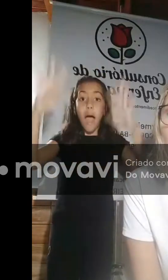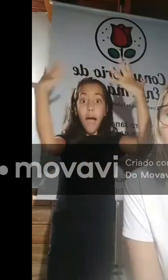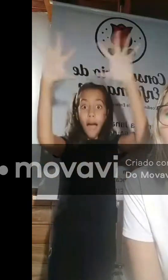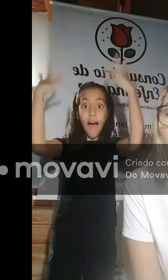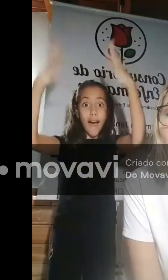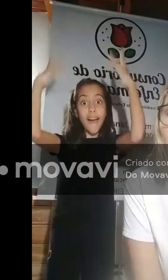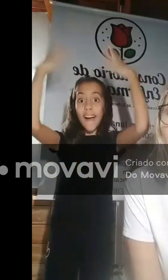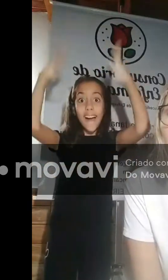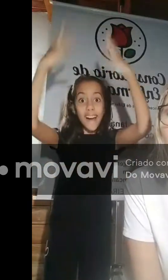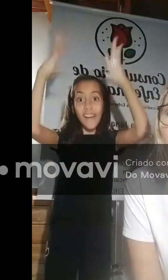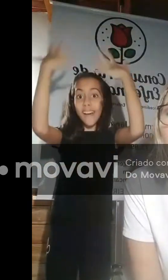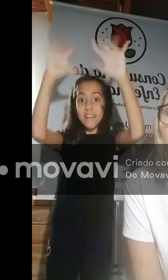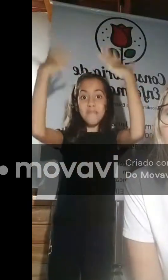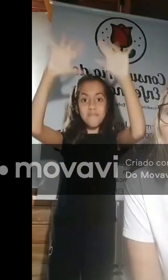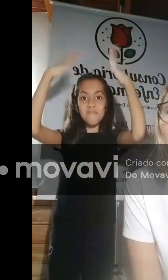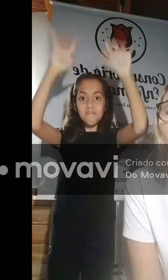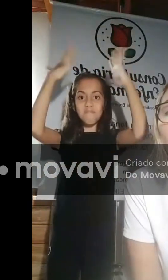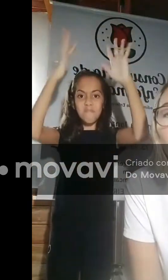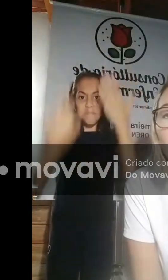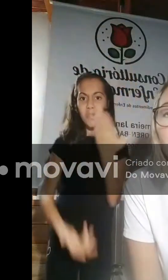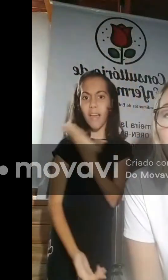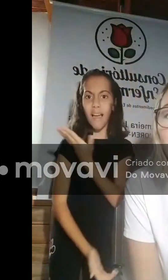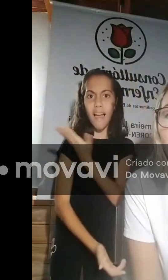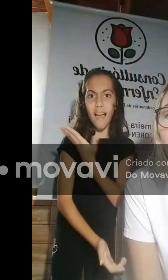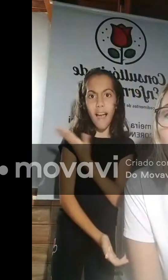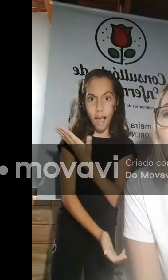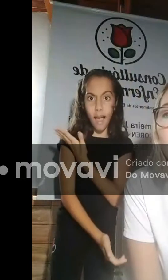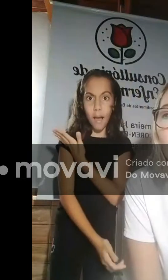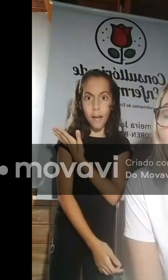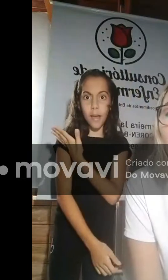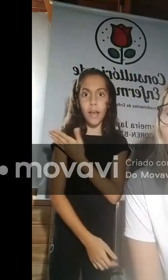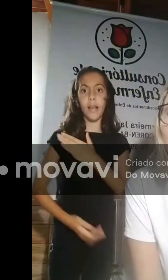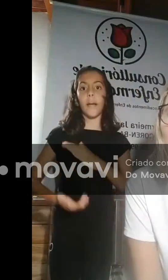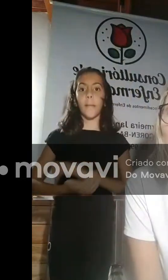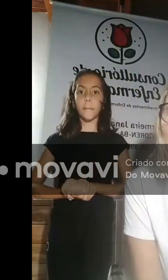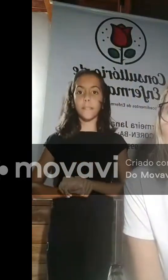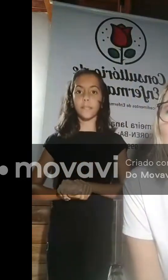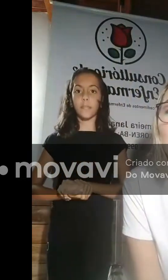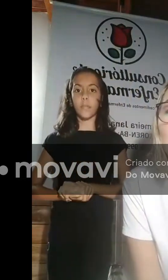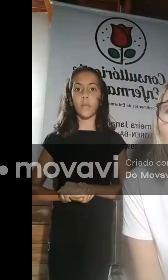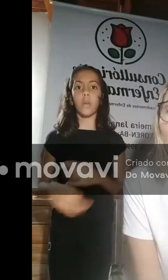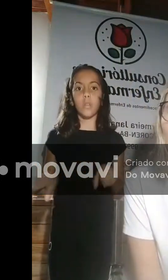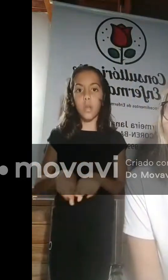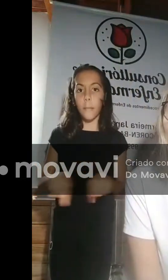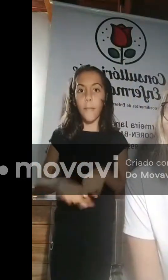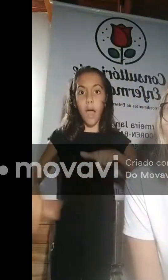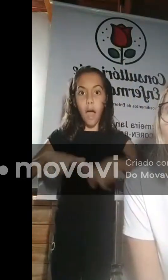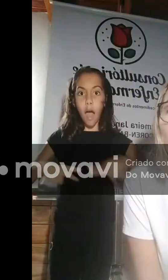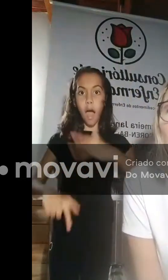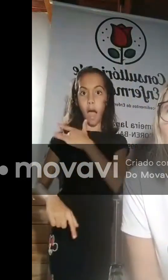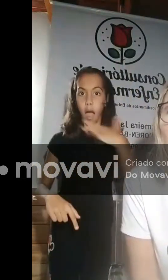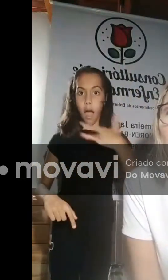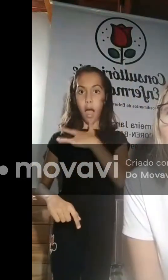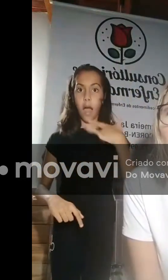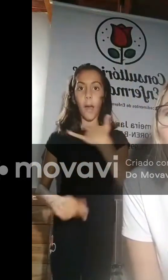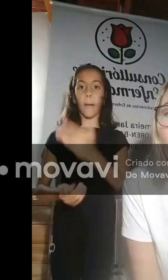os meus colegas enfermeiros nesse dia de hoje, certo? Então, galera,